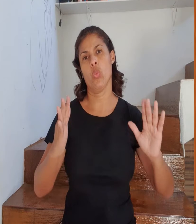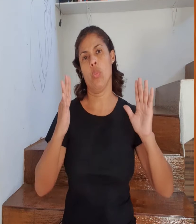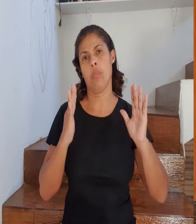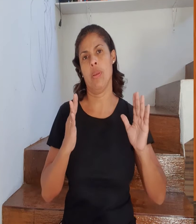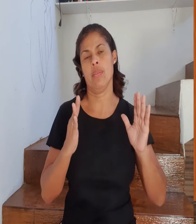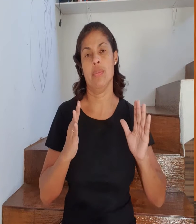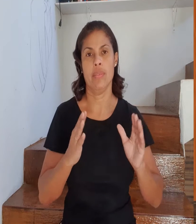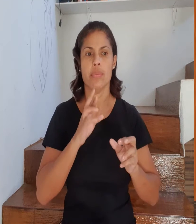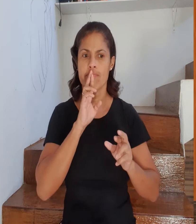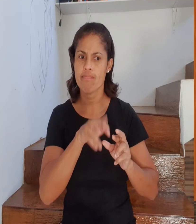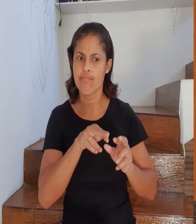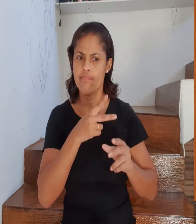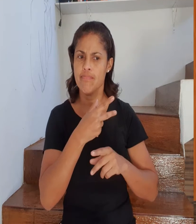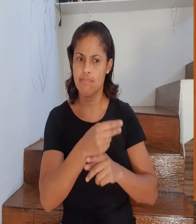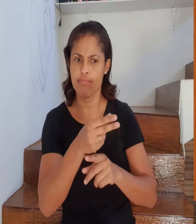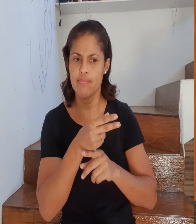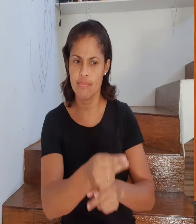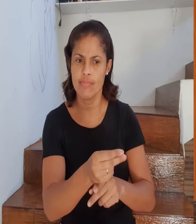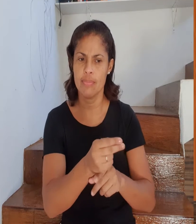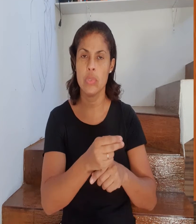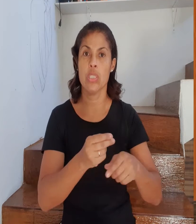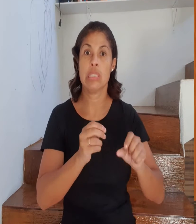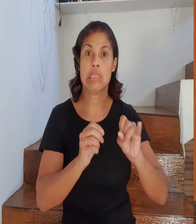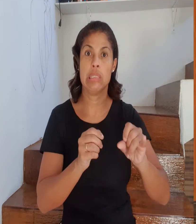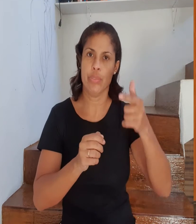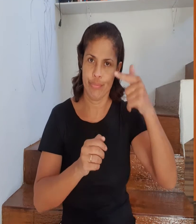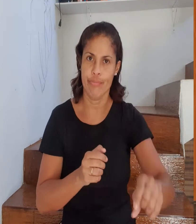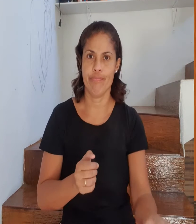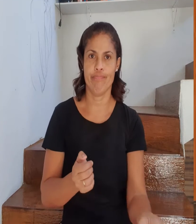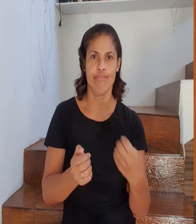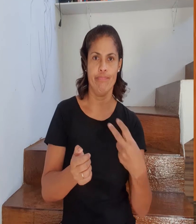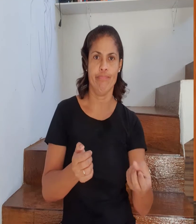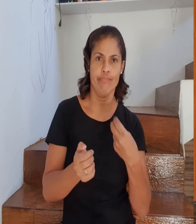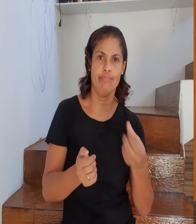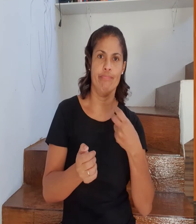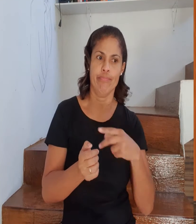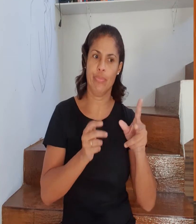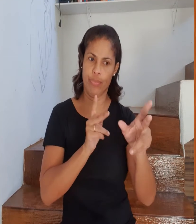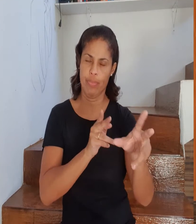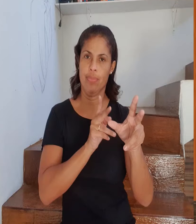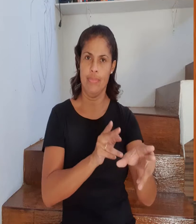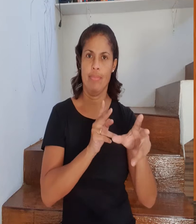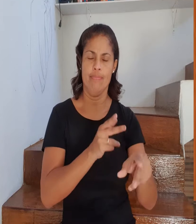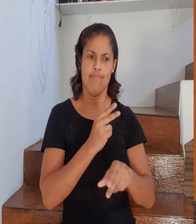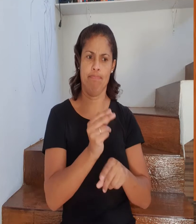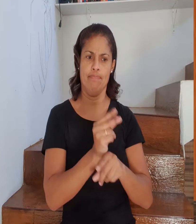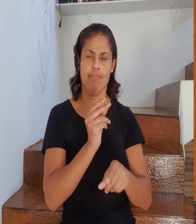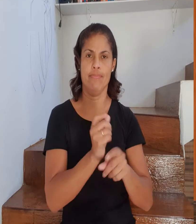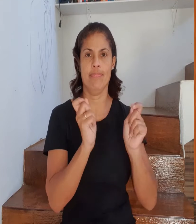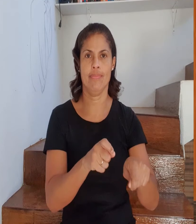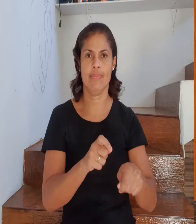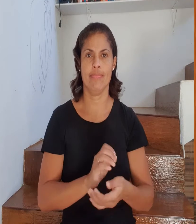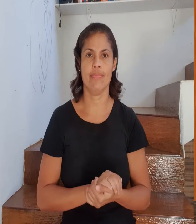menos duradoura, e responder eficazmente às repetidas exposições a um mesmo